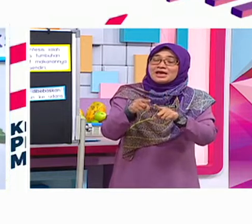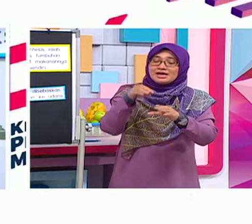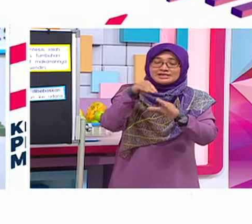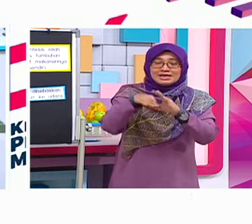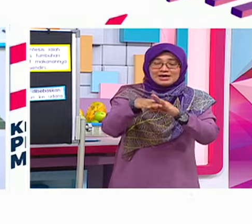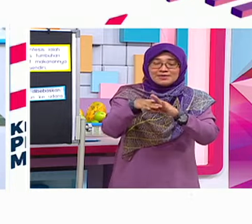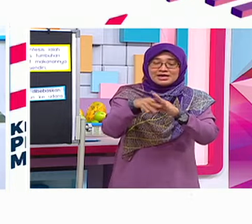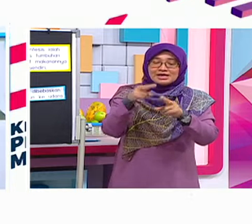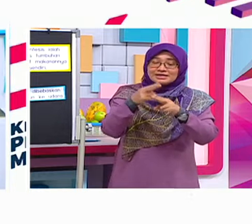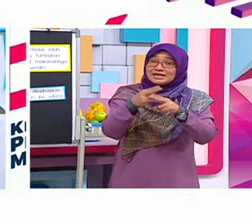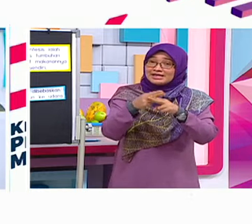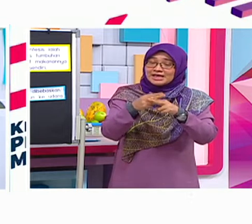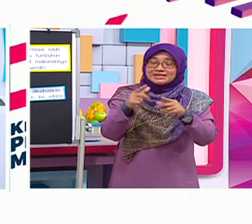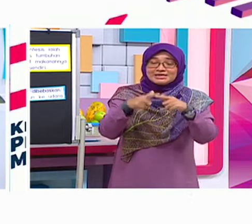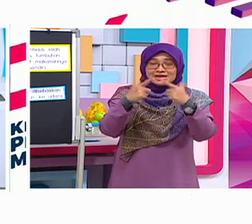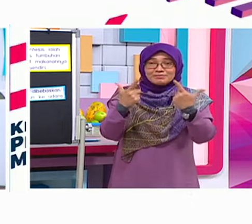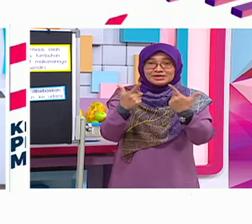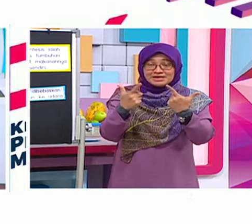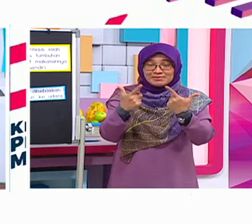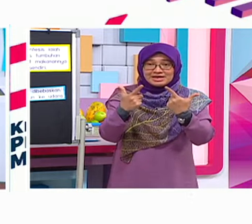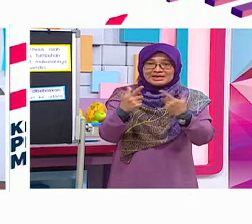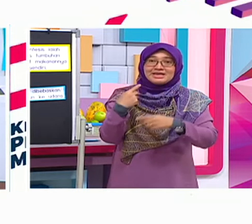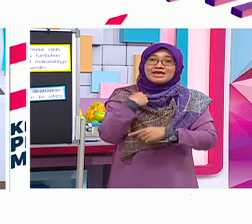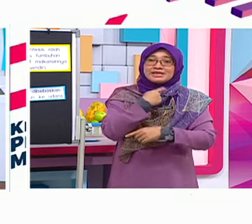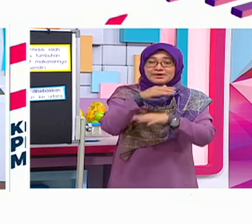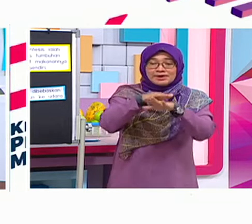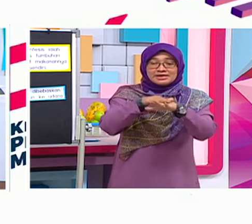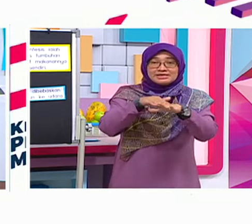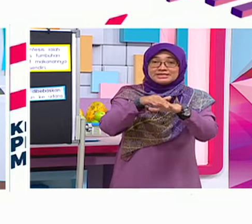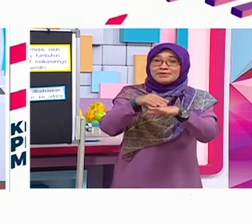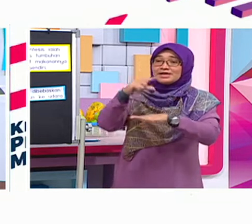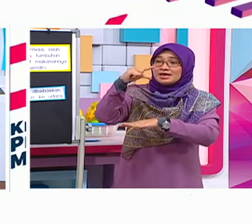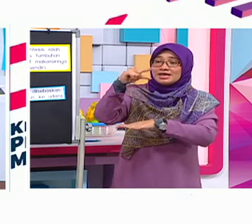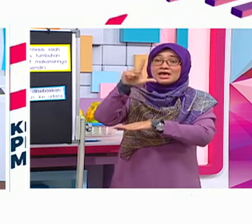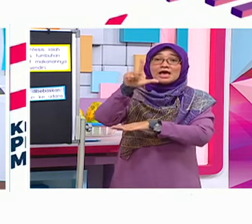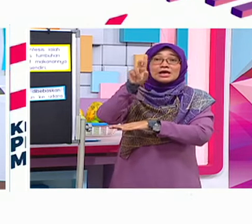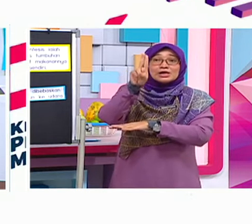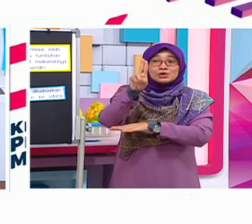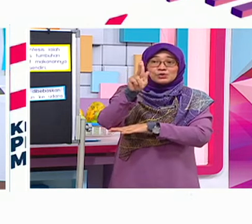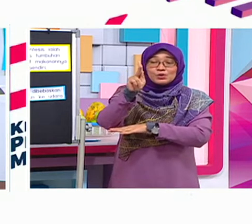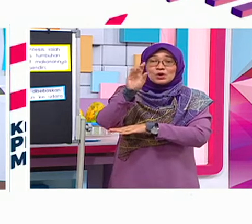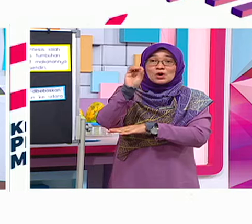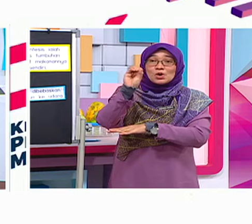adalam Ati lain Katedral engkau telah mulai kita panggil dia sebagai glue